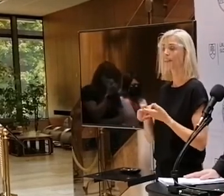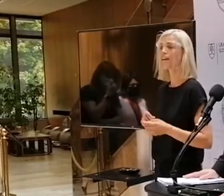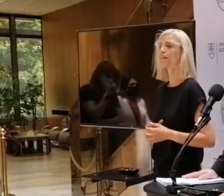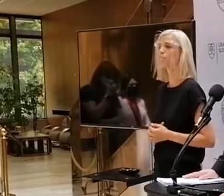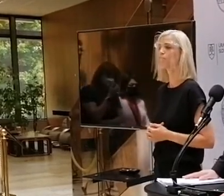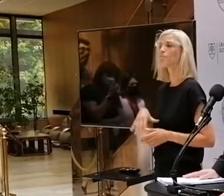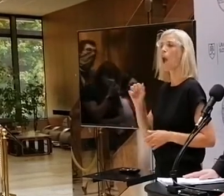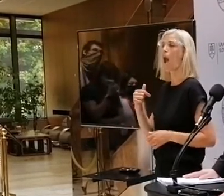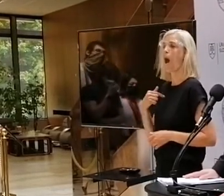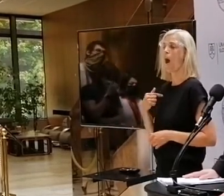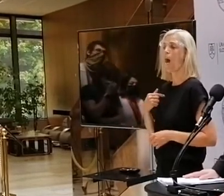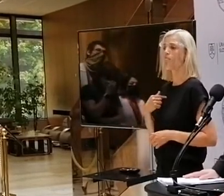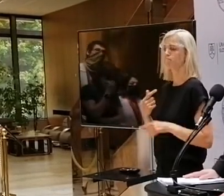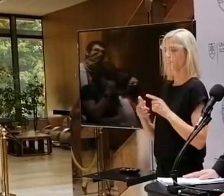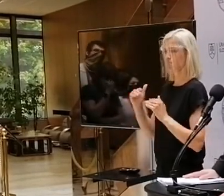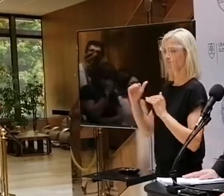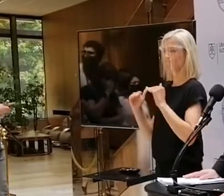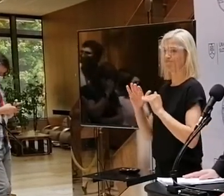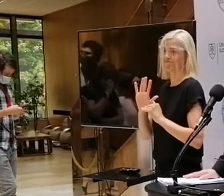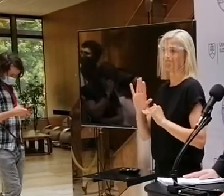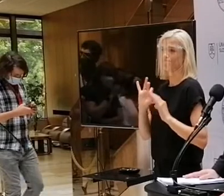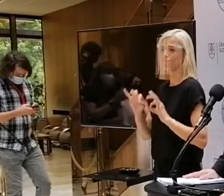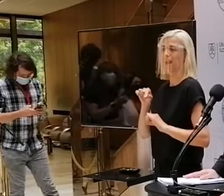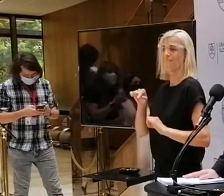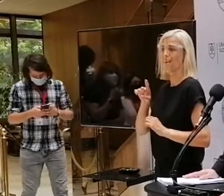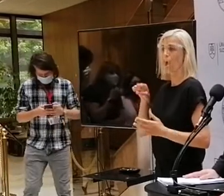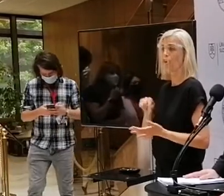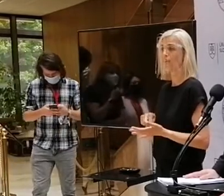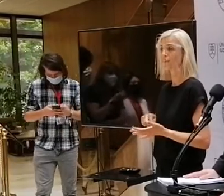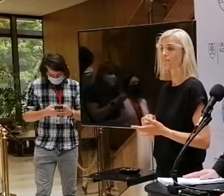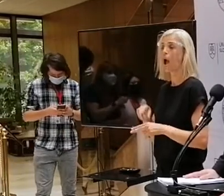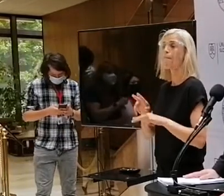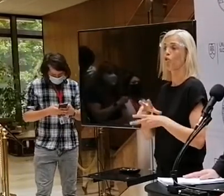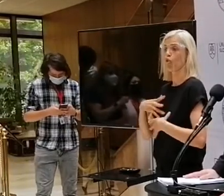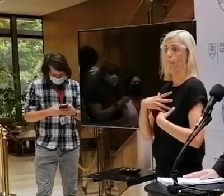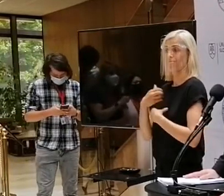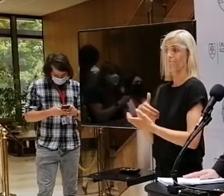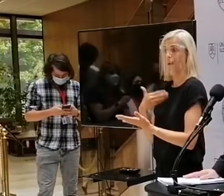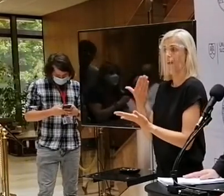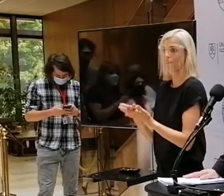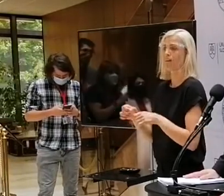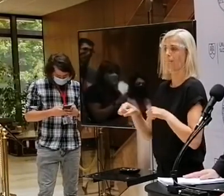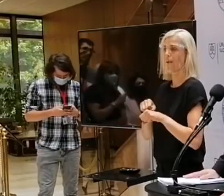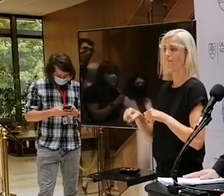sme dospeli ku konsenzu v tejto otázke a potom ten návrh predložím na vládu.